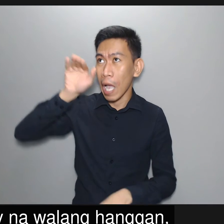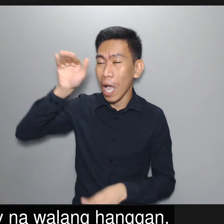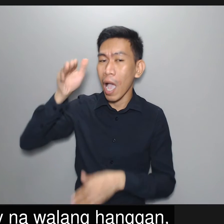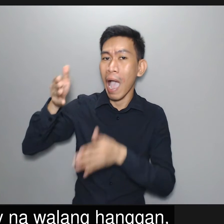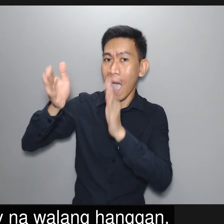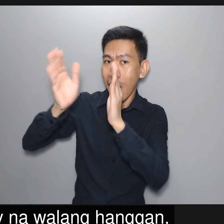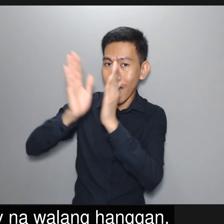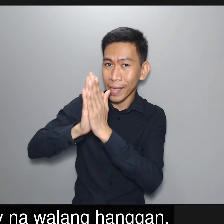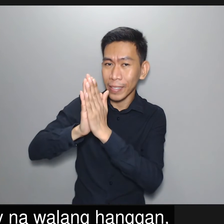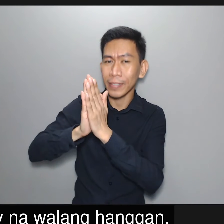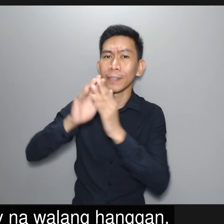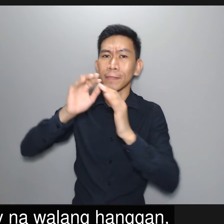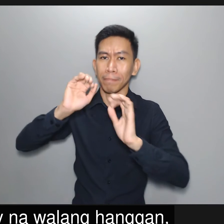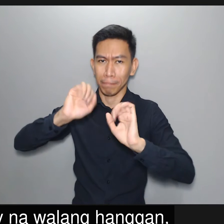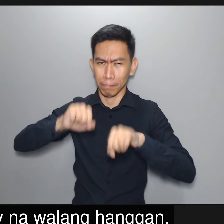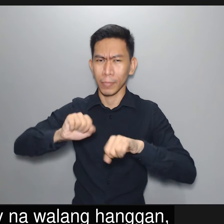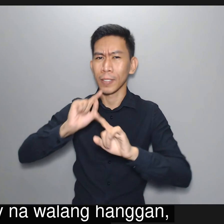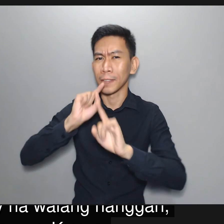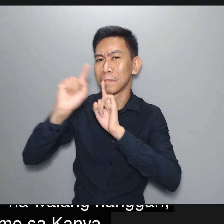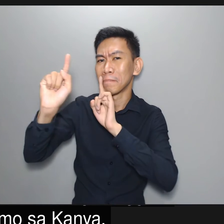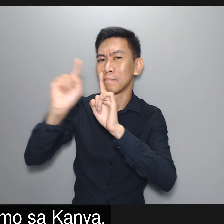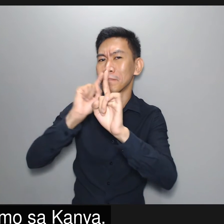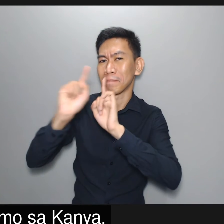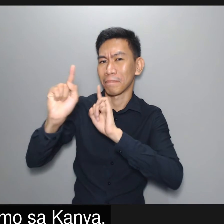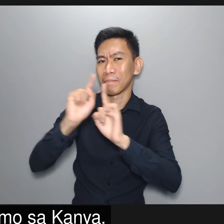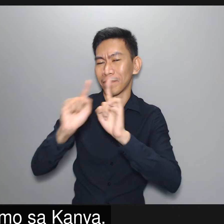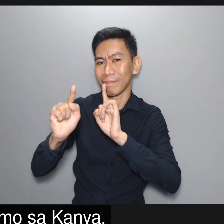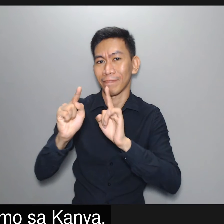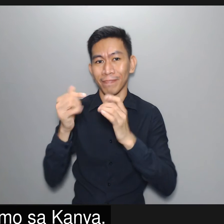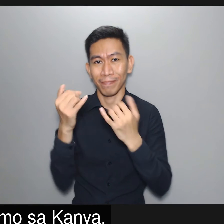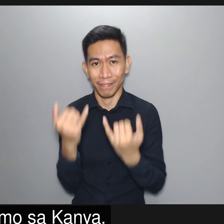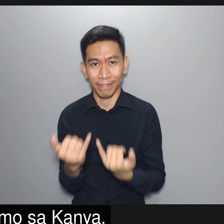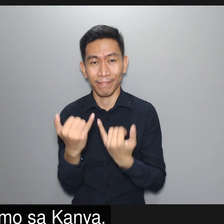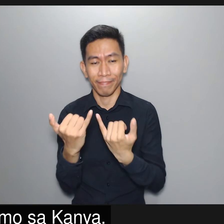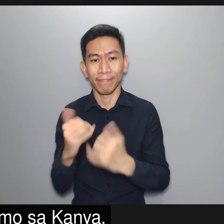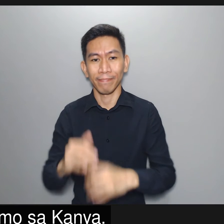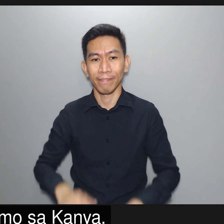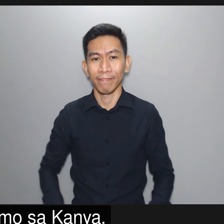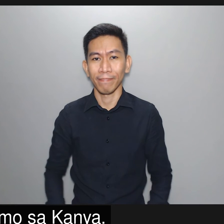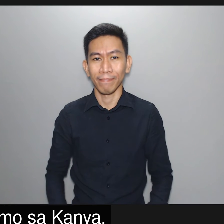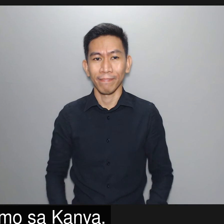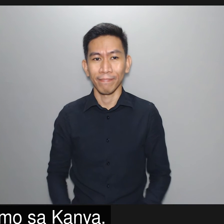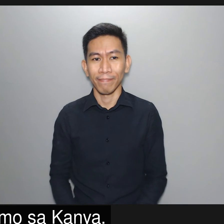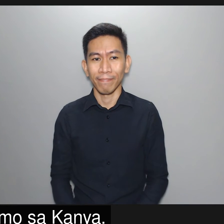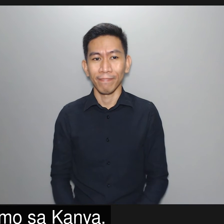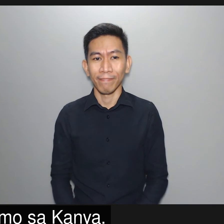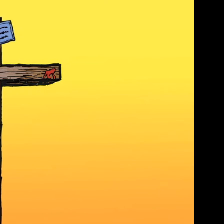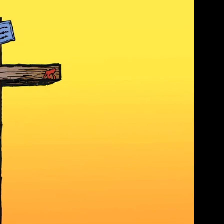Maaari kang makipag-usap sa Kanya ngayon din.